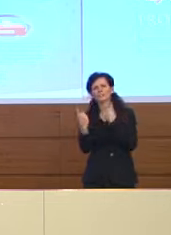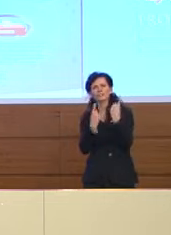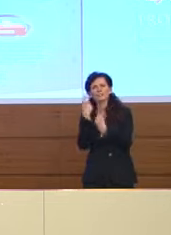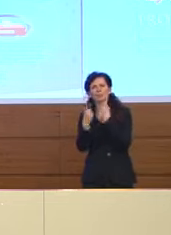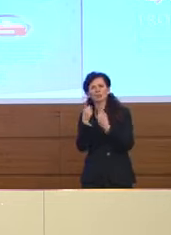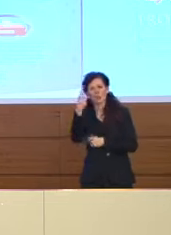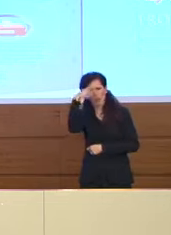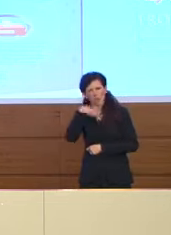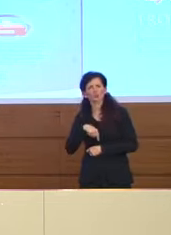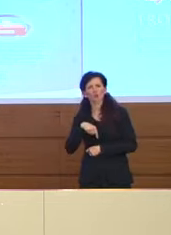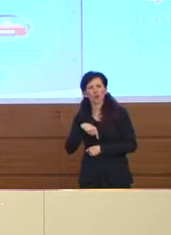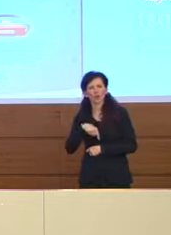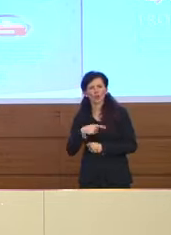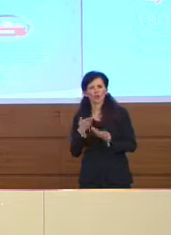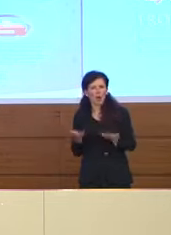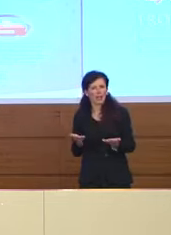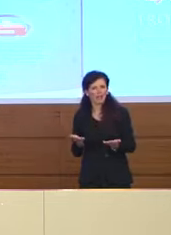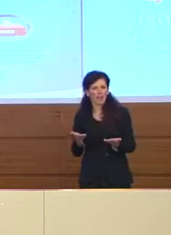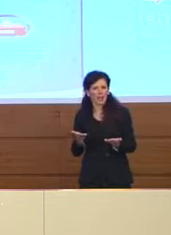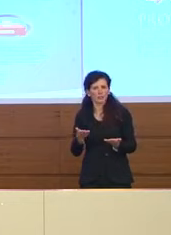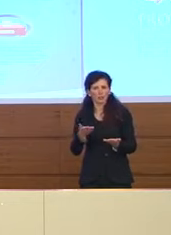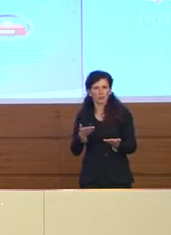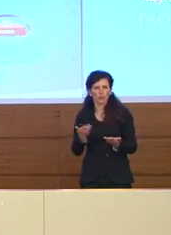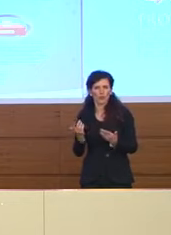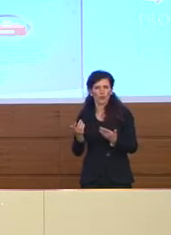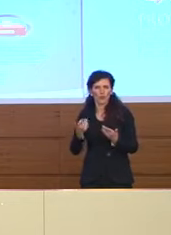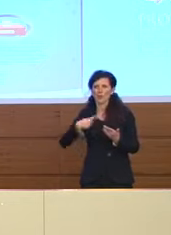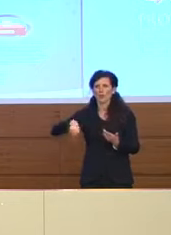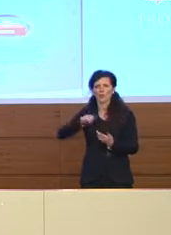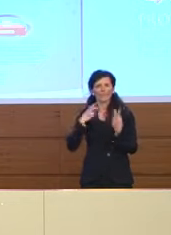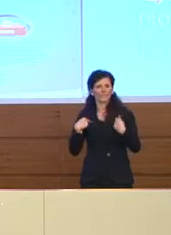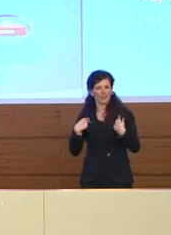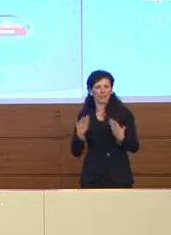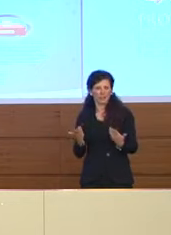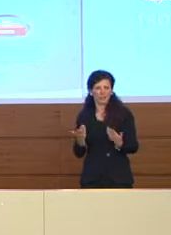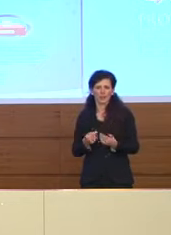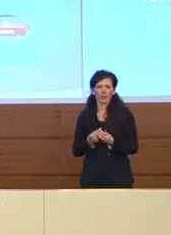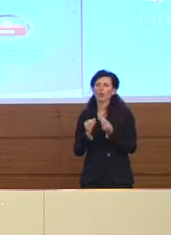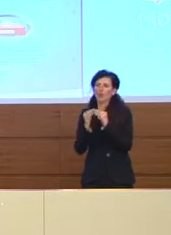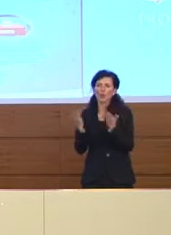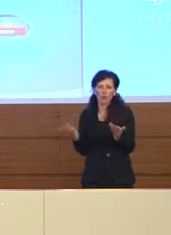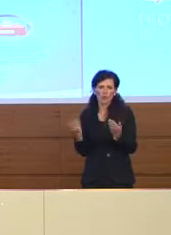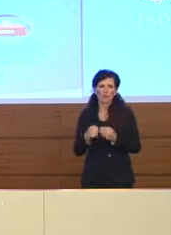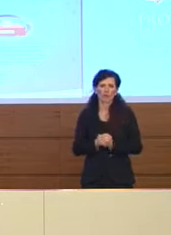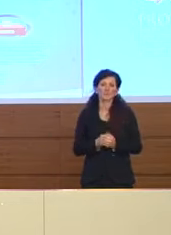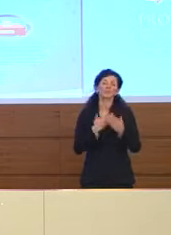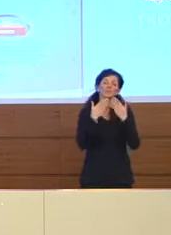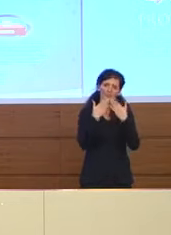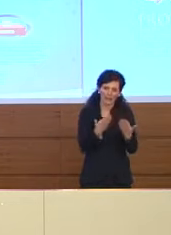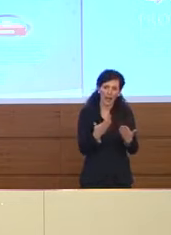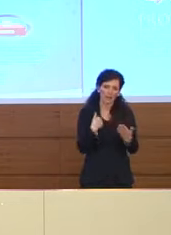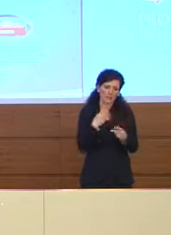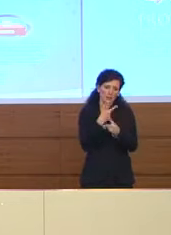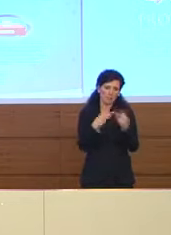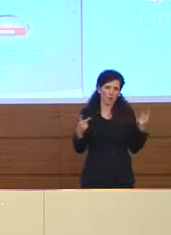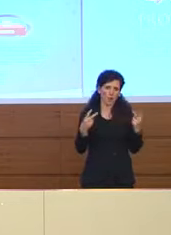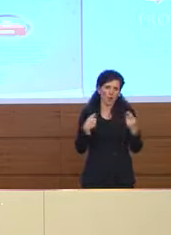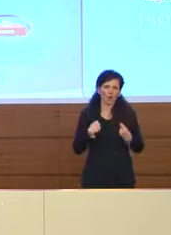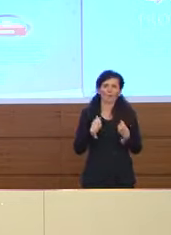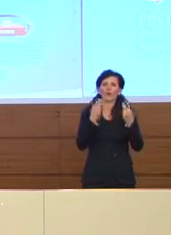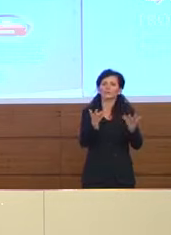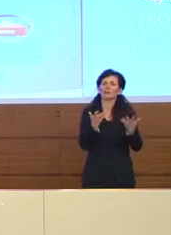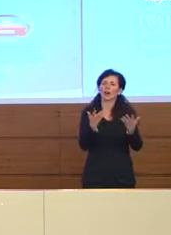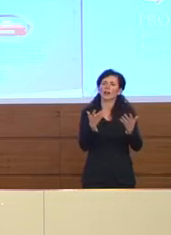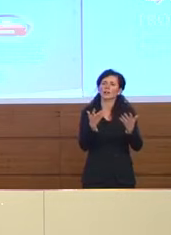aspetti che ci sono in queste emergenze grazie provo anch'io a fornire